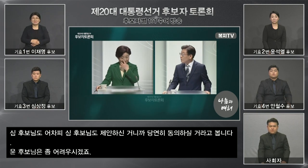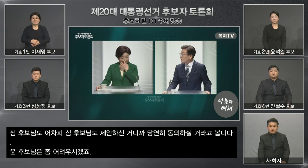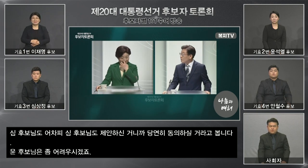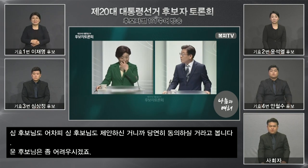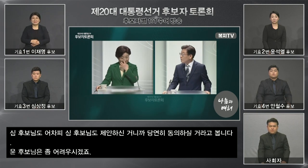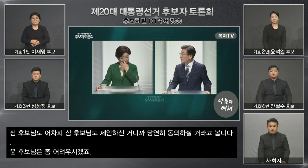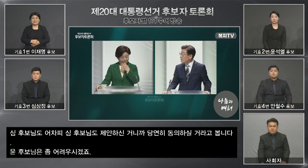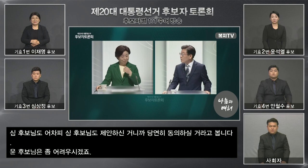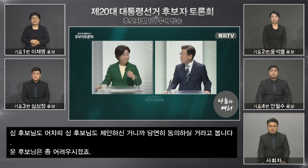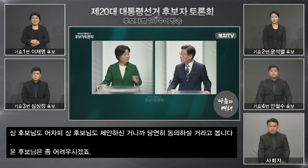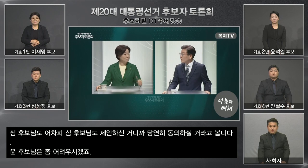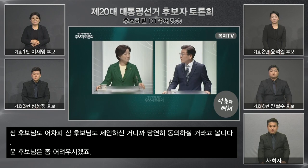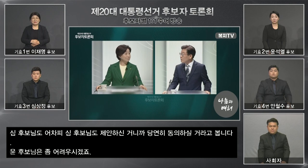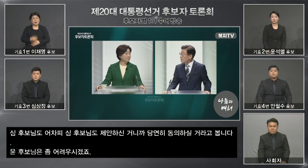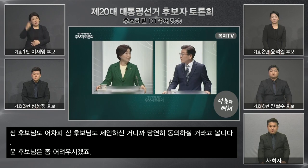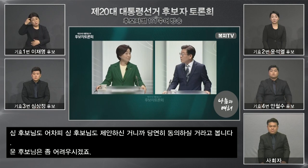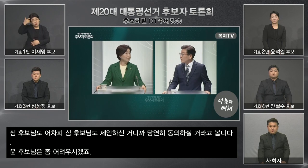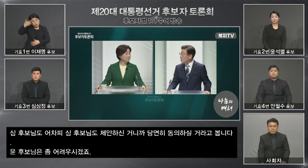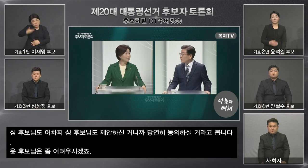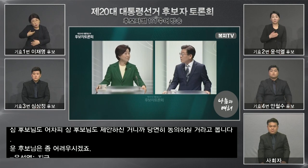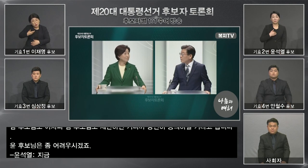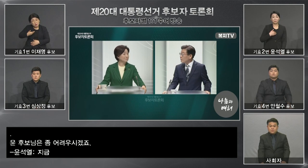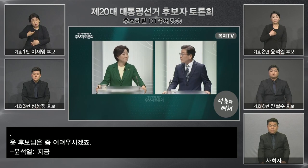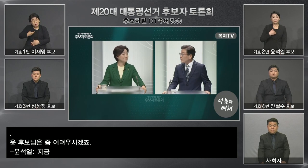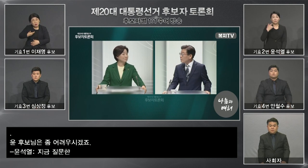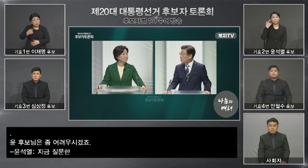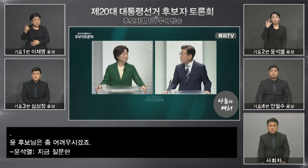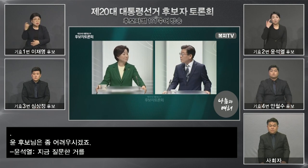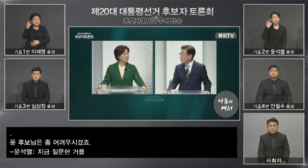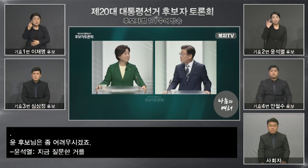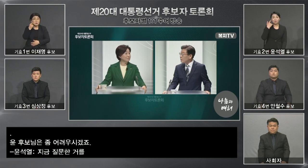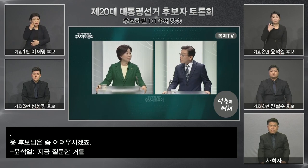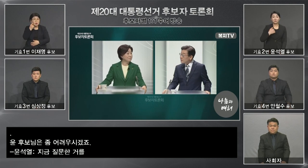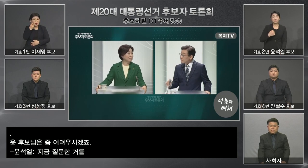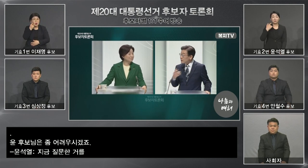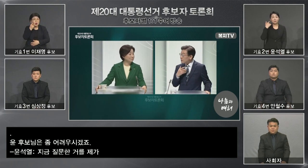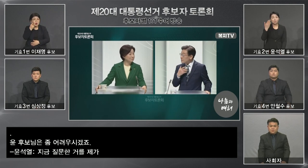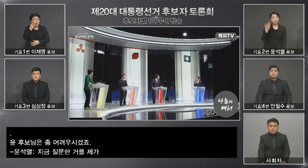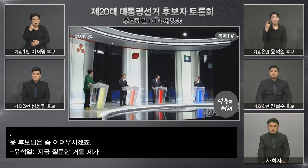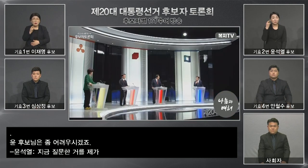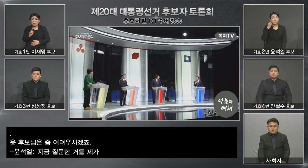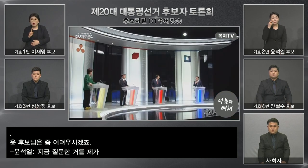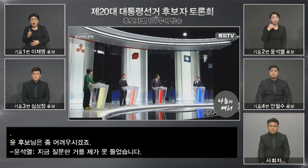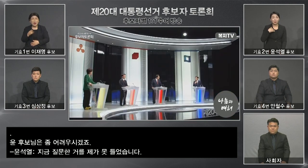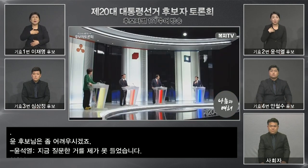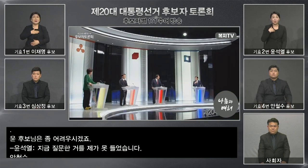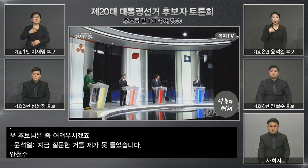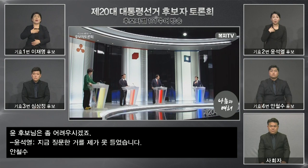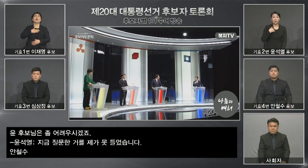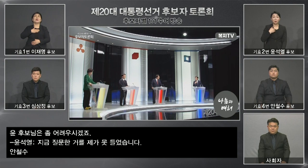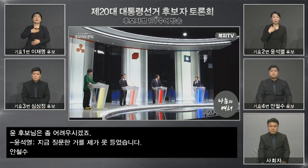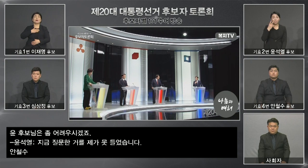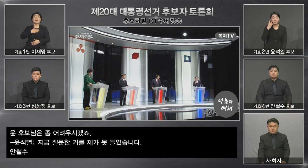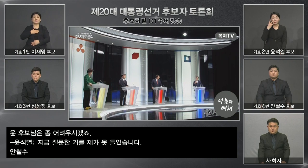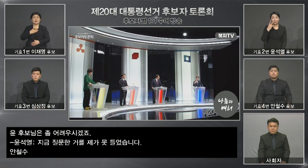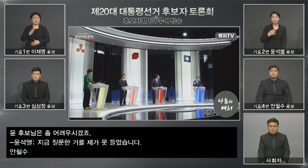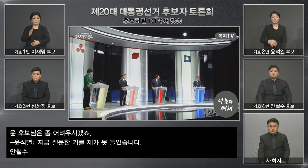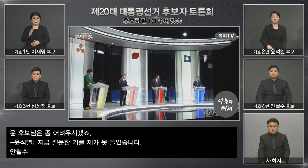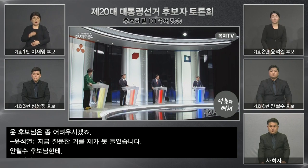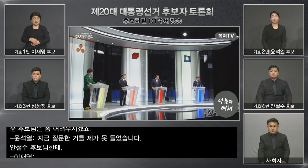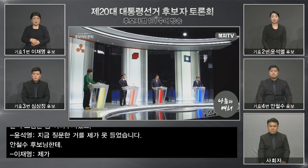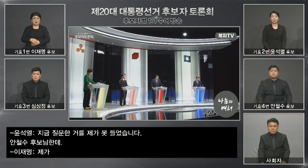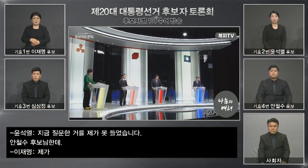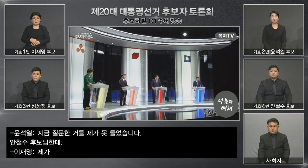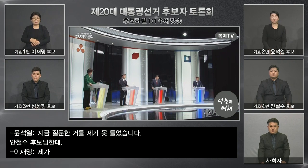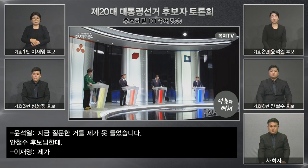지금 질문한 거를 제가 막 못 들었습니다. 안철수 후보님한테. 제가 질문한 거예요? 네네. 아,